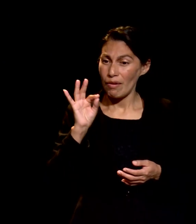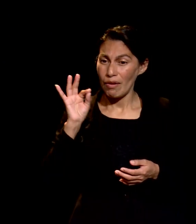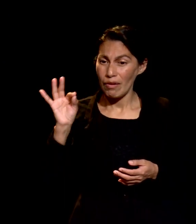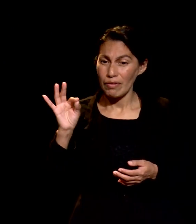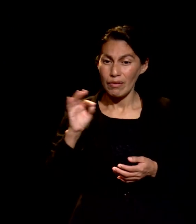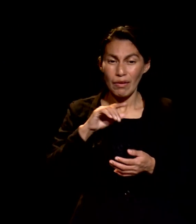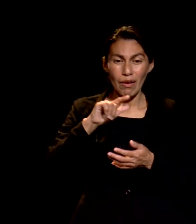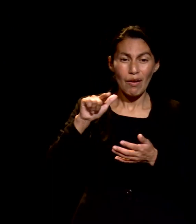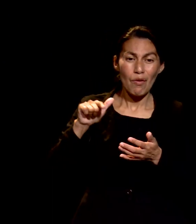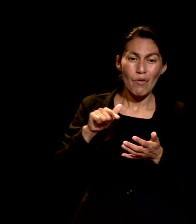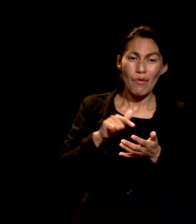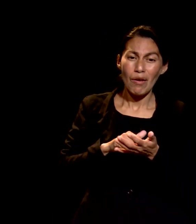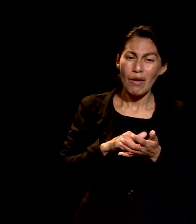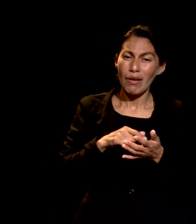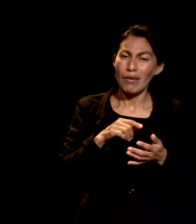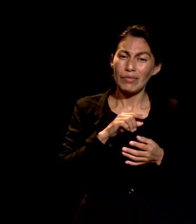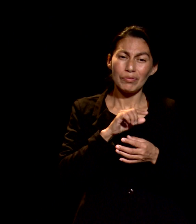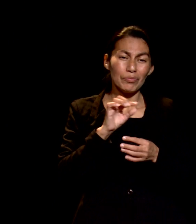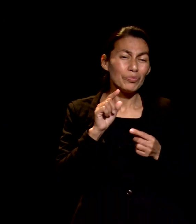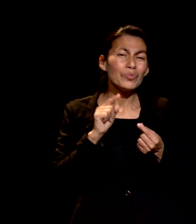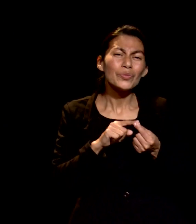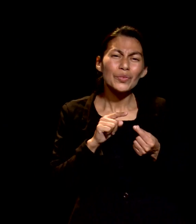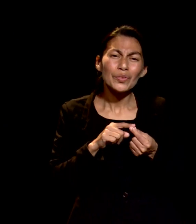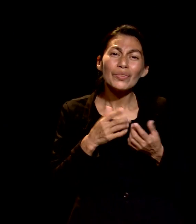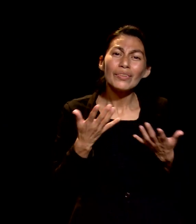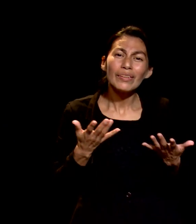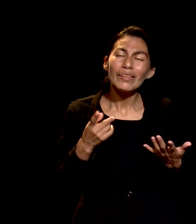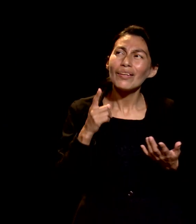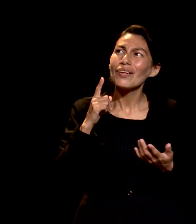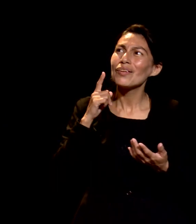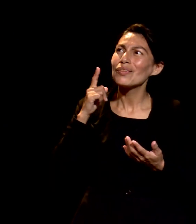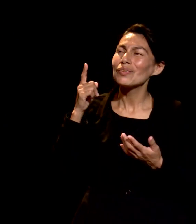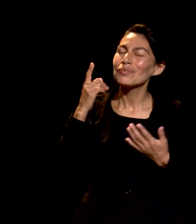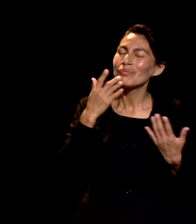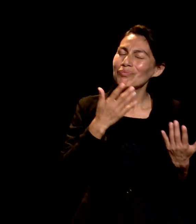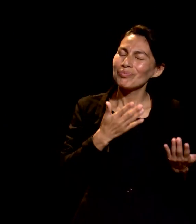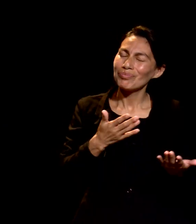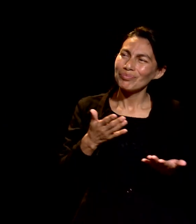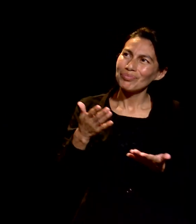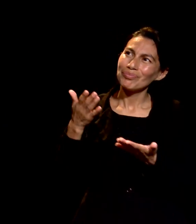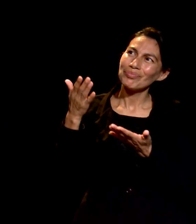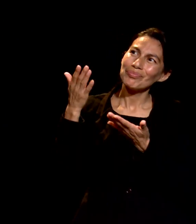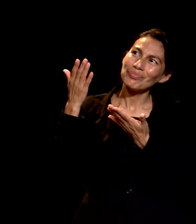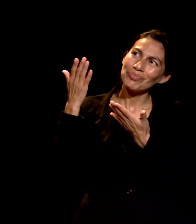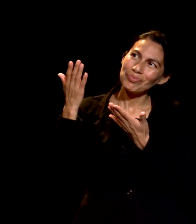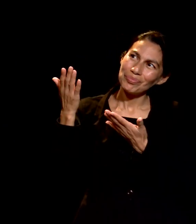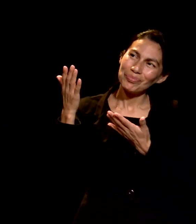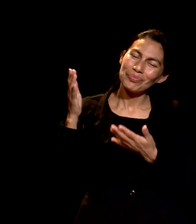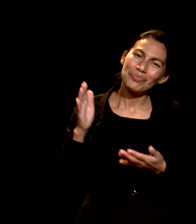Defines la hora, el lugar y el momento